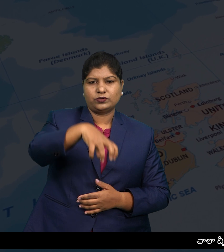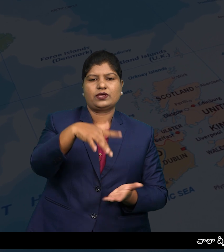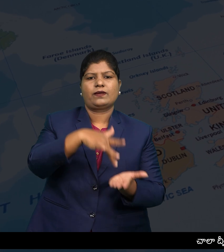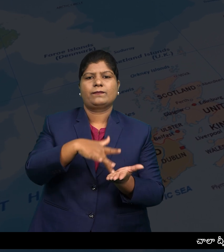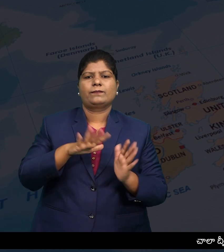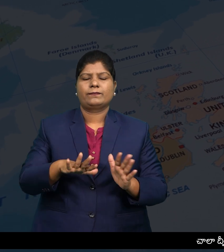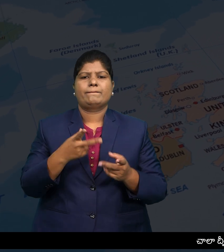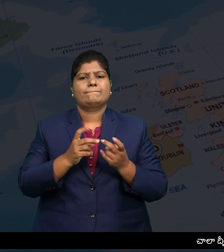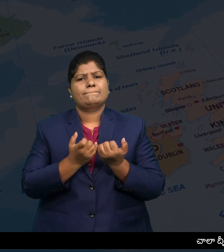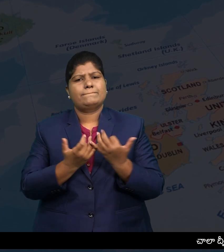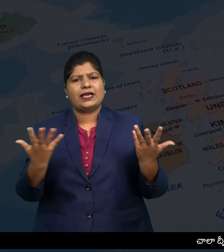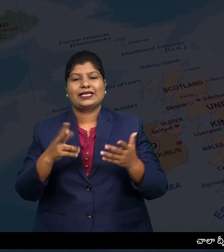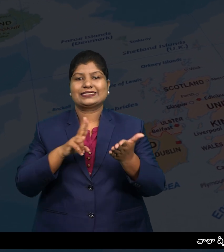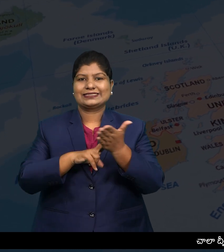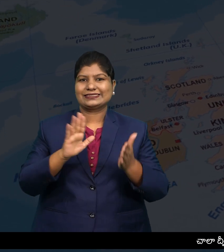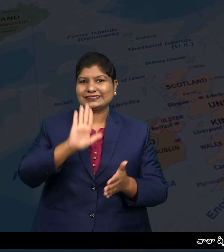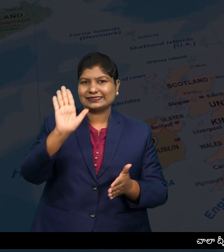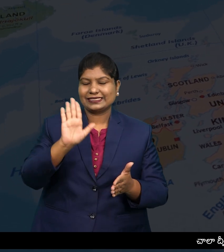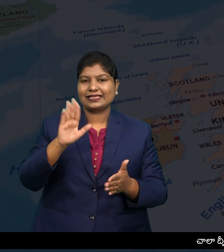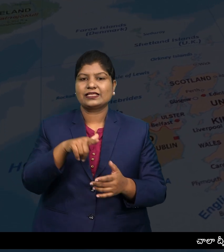చాలా ద్వీప దేశాలు కలిగి ఉంది.